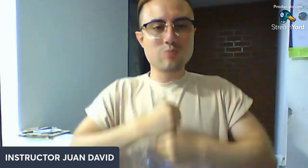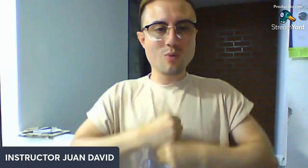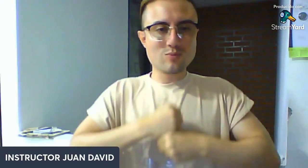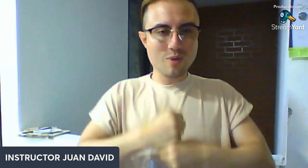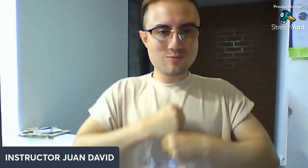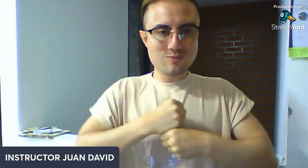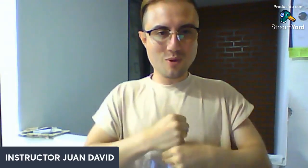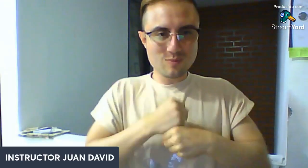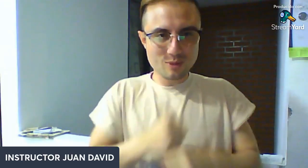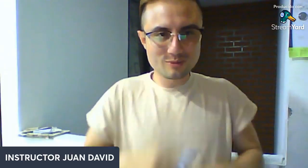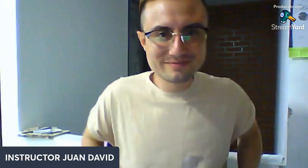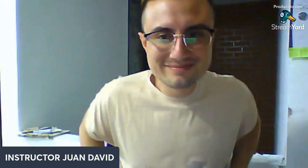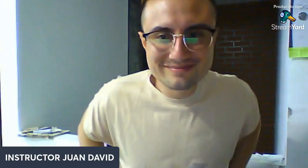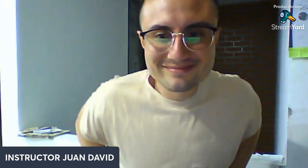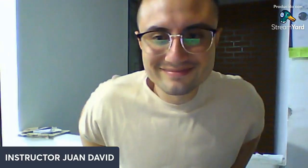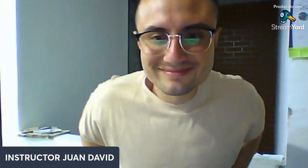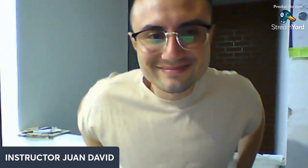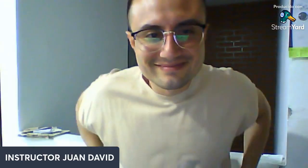¿Sí? Ese sería el caballo.